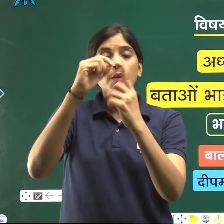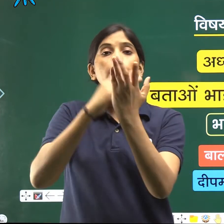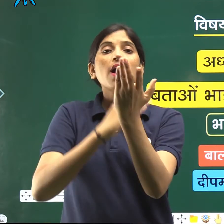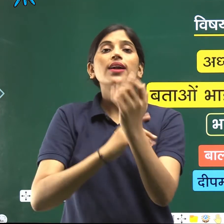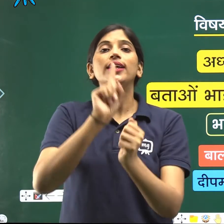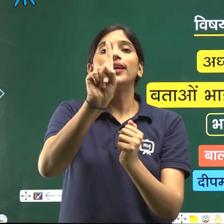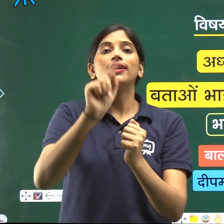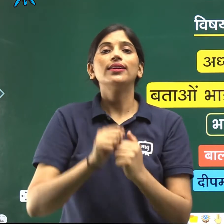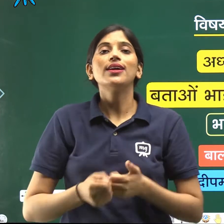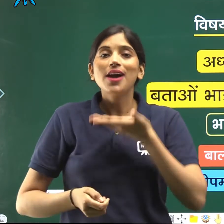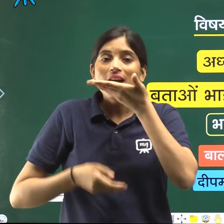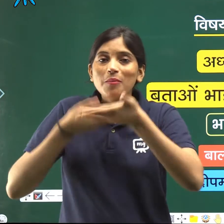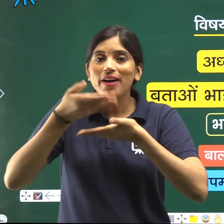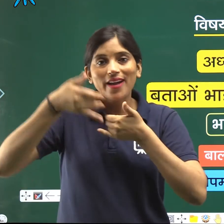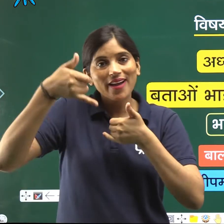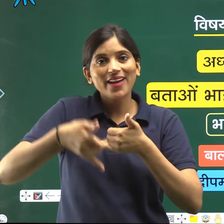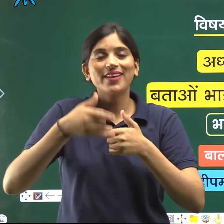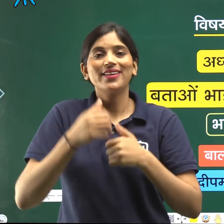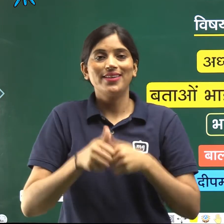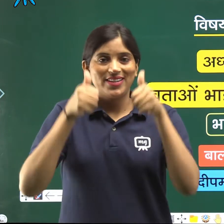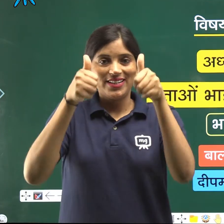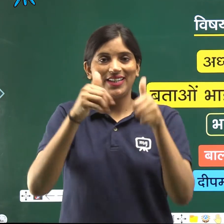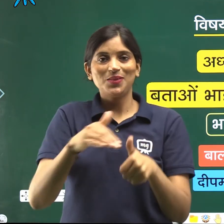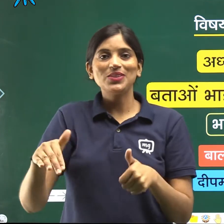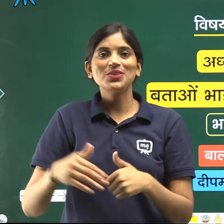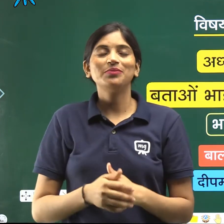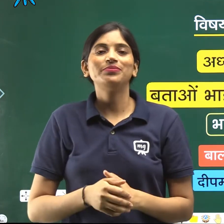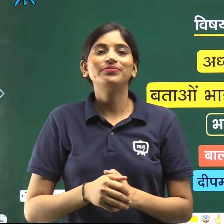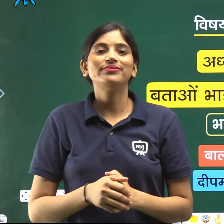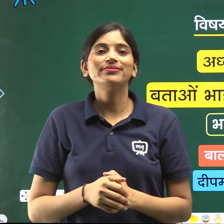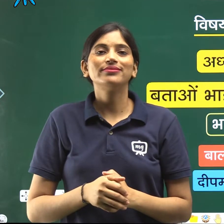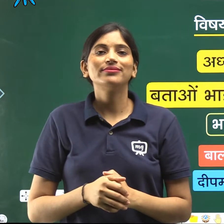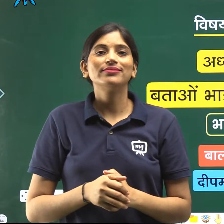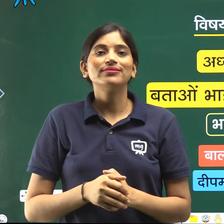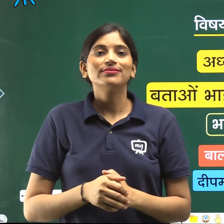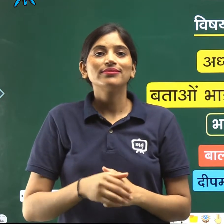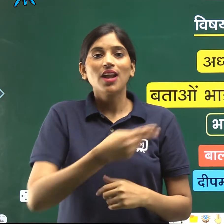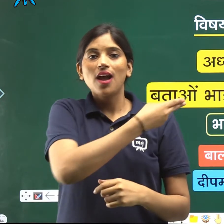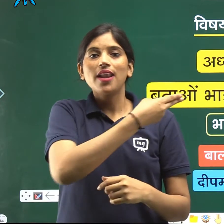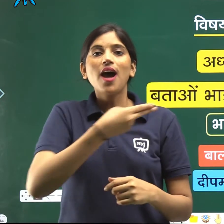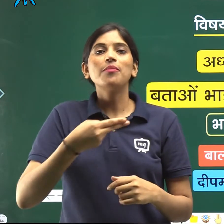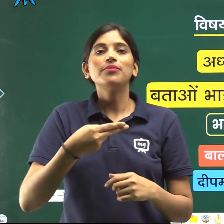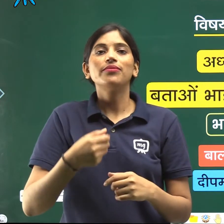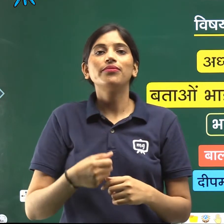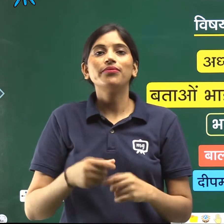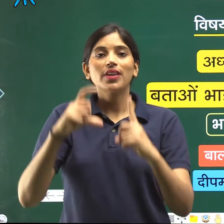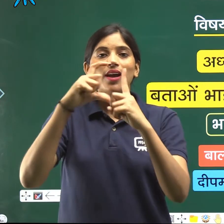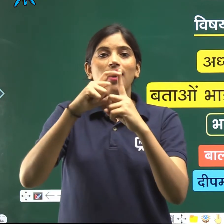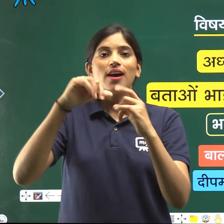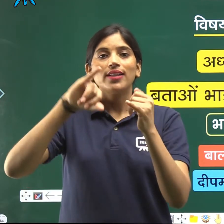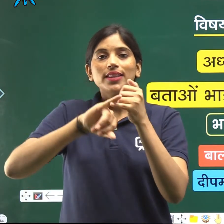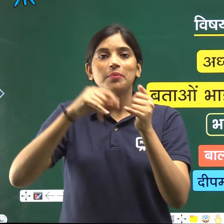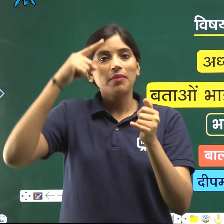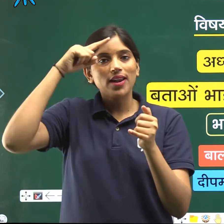1 पढ़ाया है। ठीक है बच्चों, मेरा नाम दीपमाला